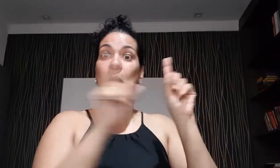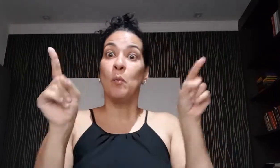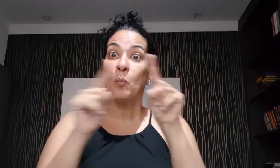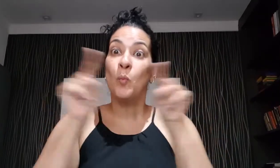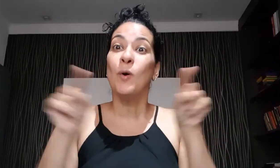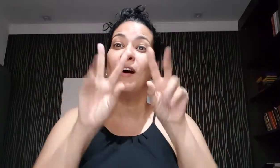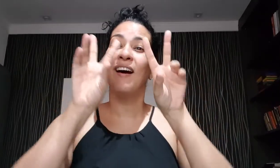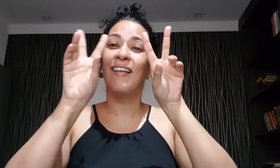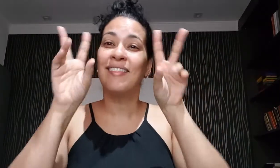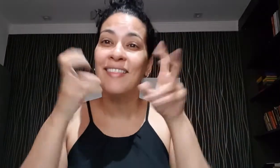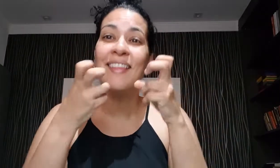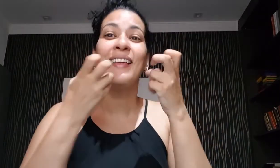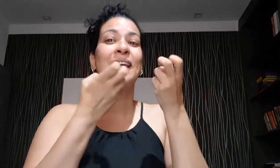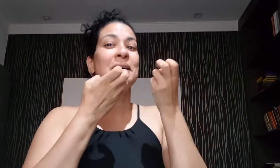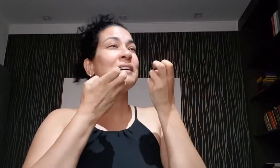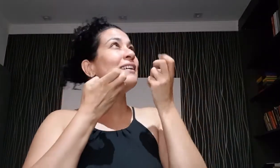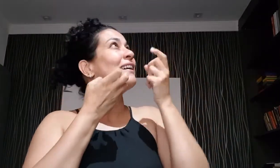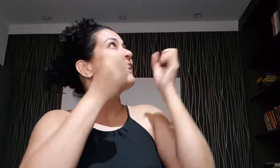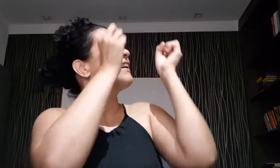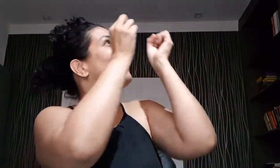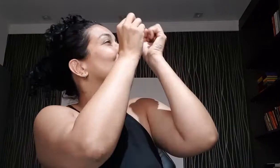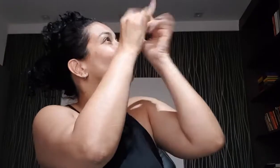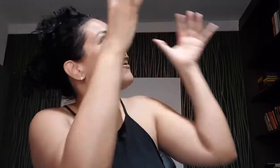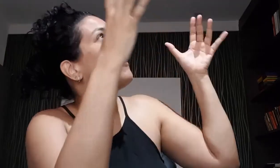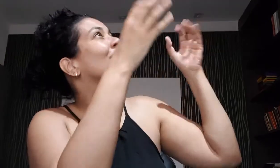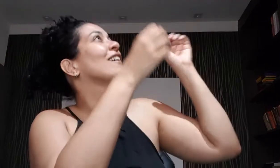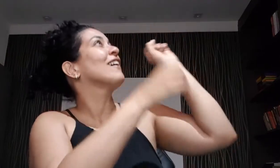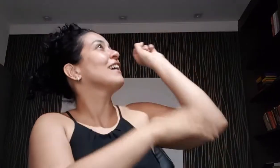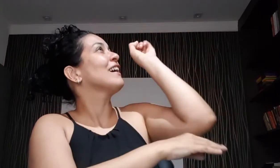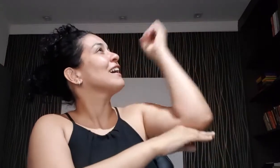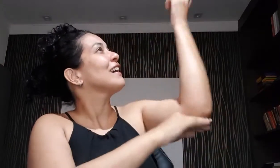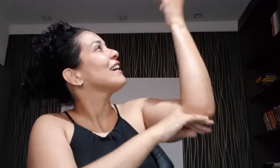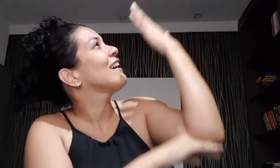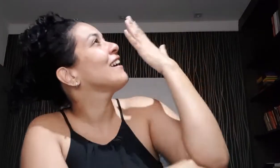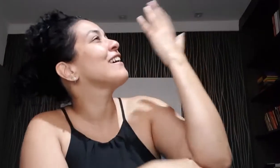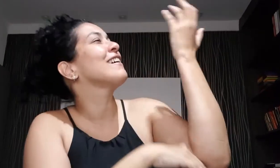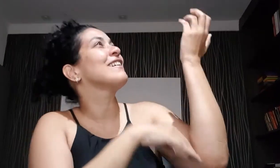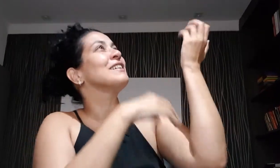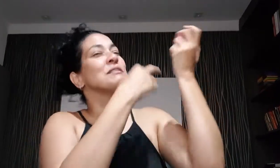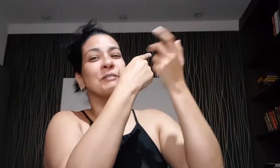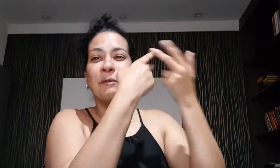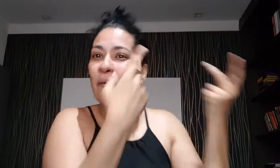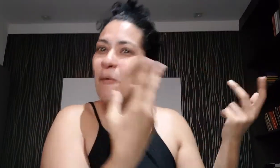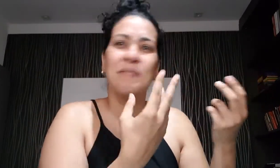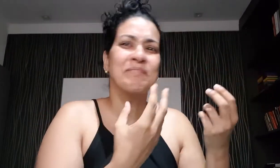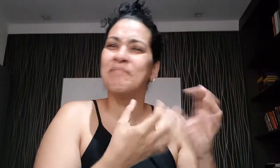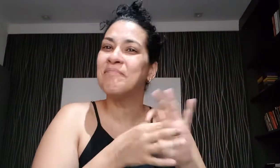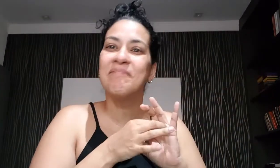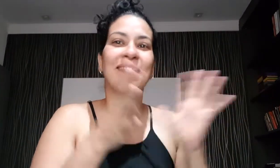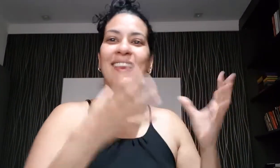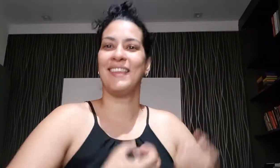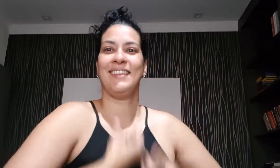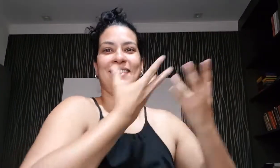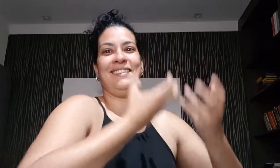do nosso Deus. E o salmista diz isso: eu te louvarei de todo o meu coração. E olha o que o salmista